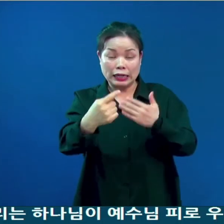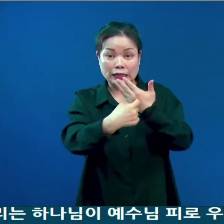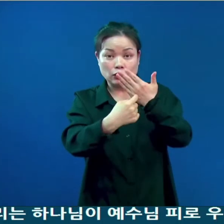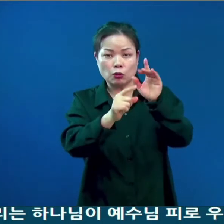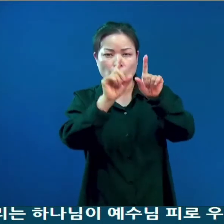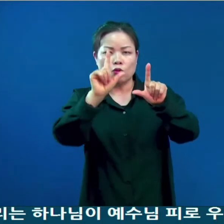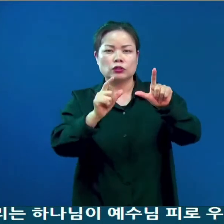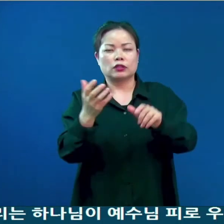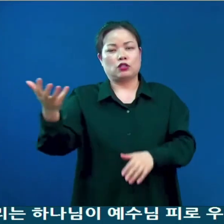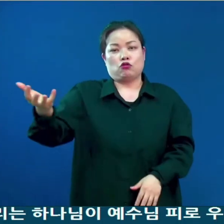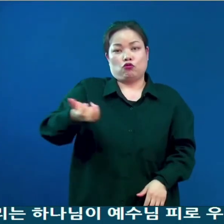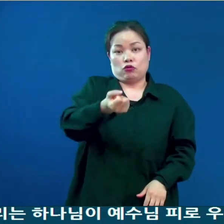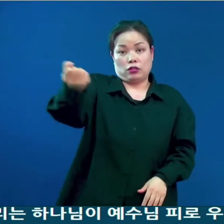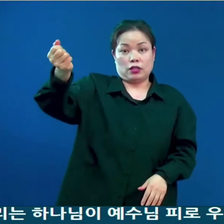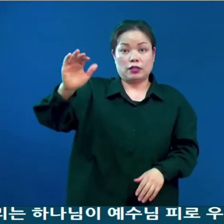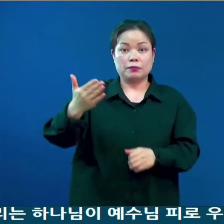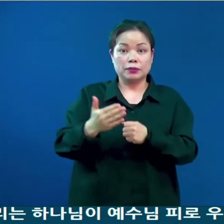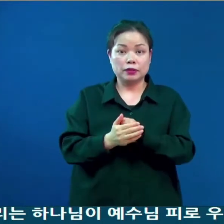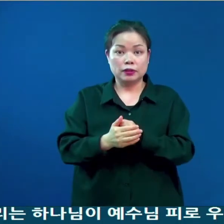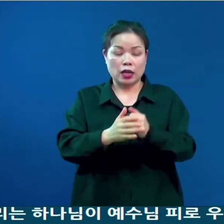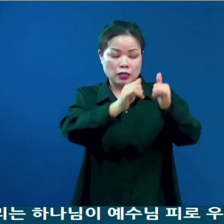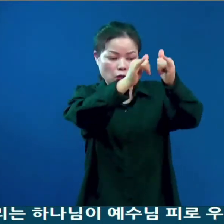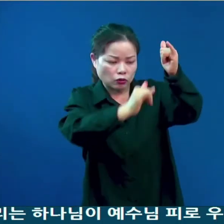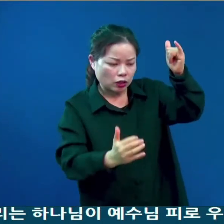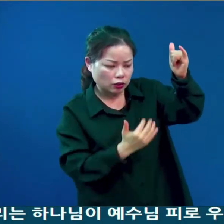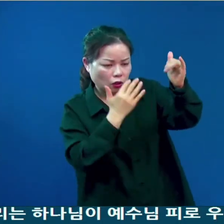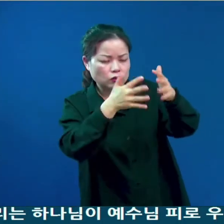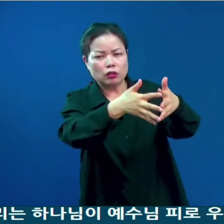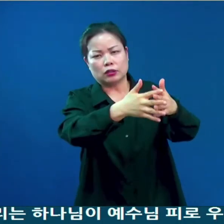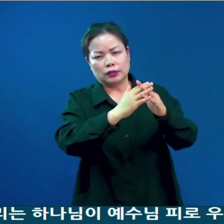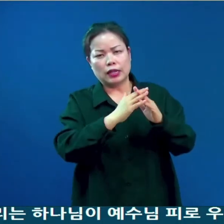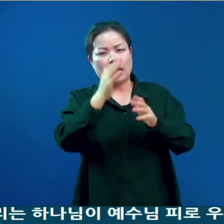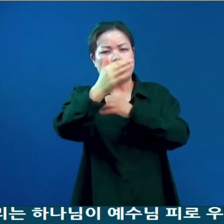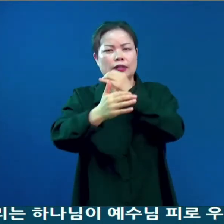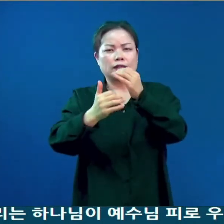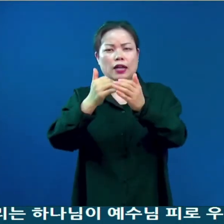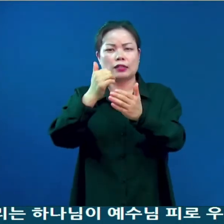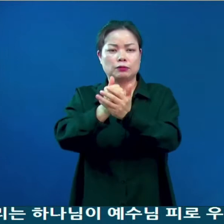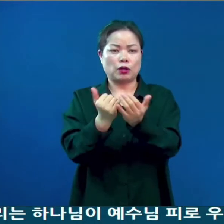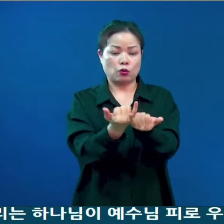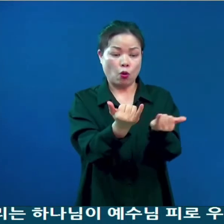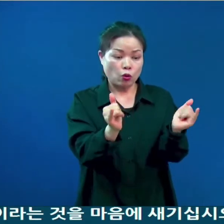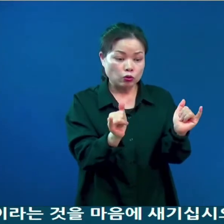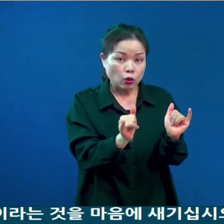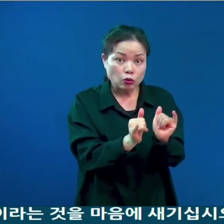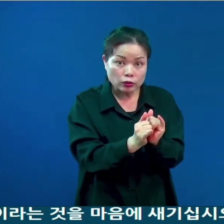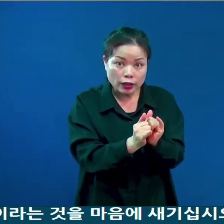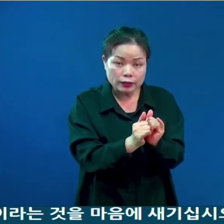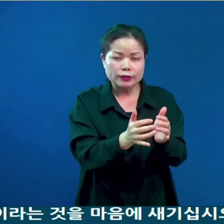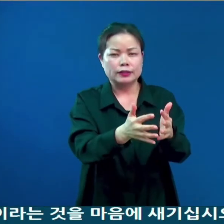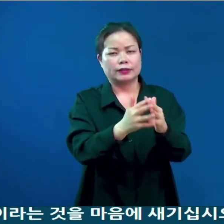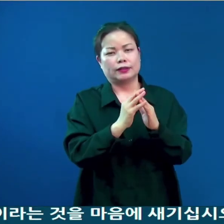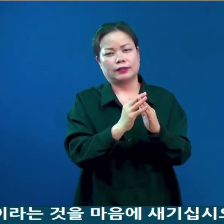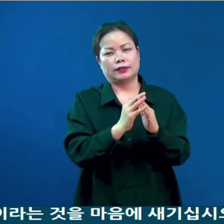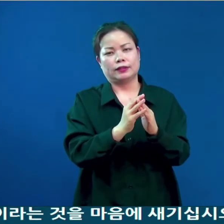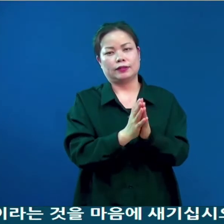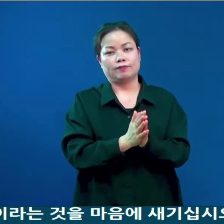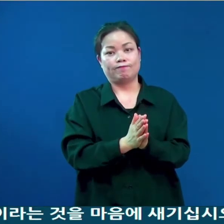우리에게 주어진 겁니다. 역대기는 성전을 짓고 하나님의 공동체를 세우는